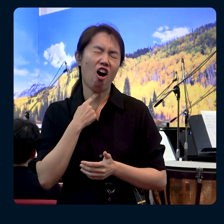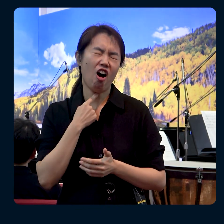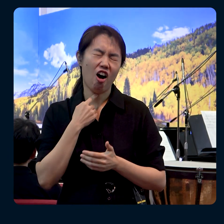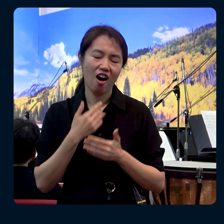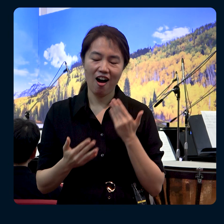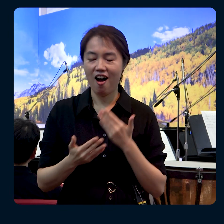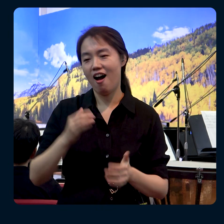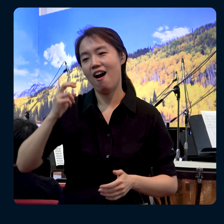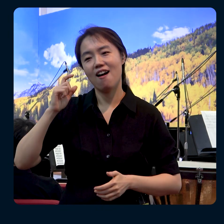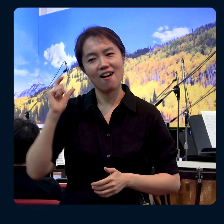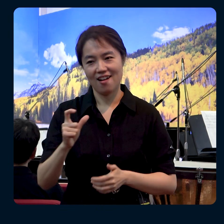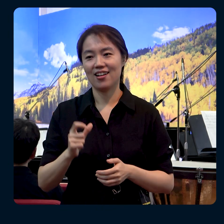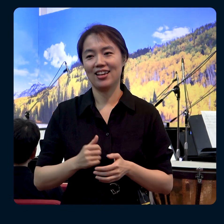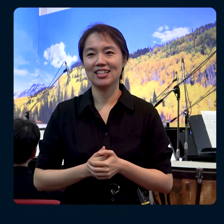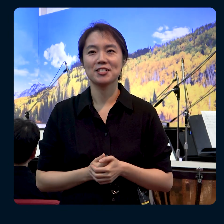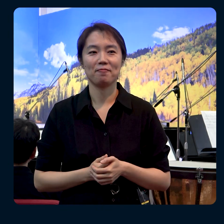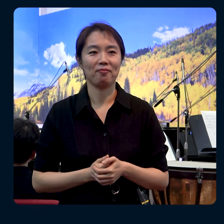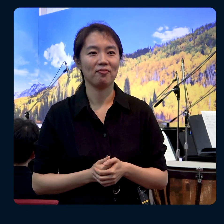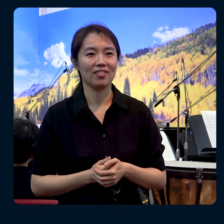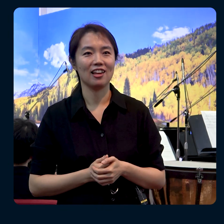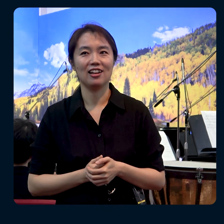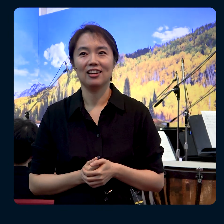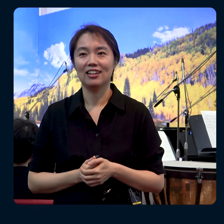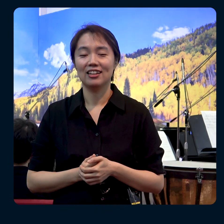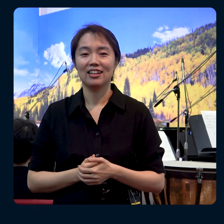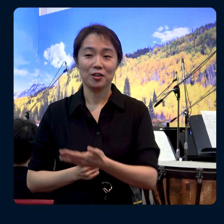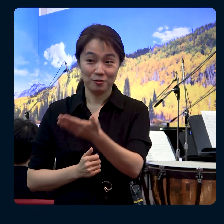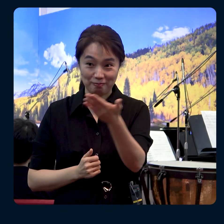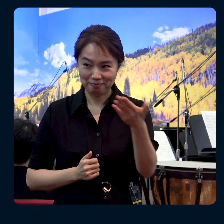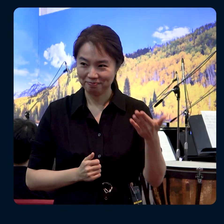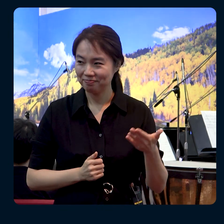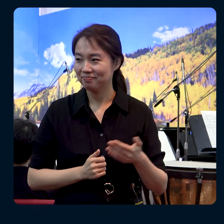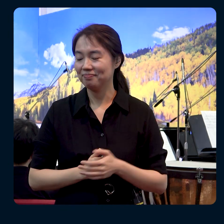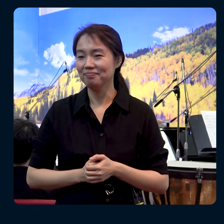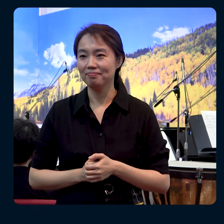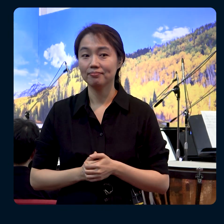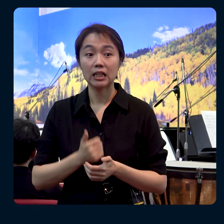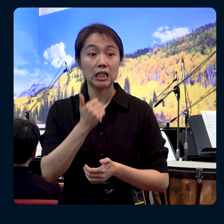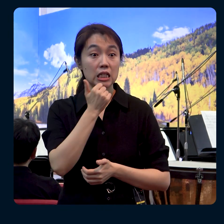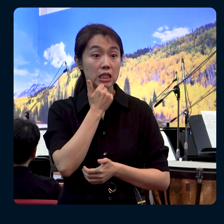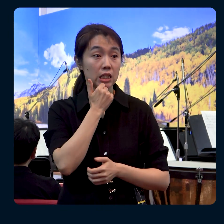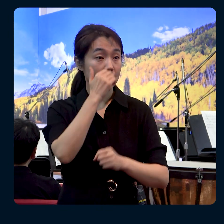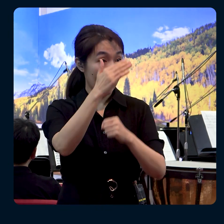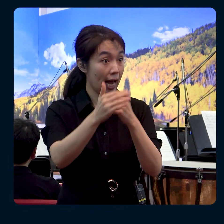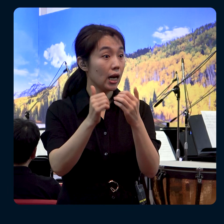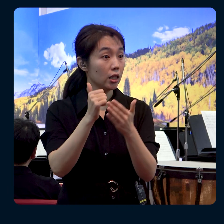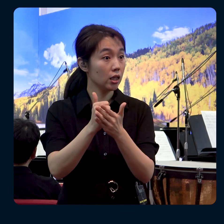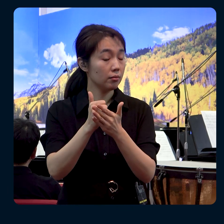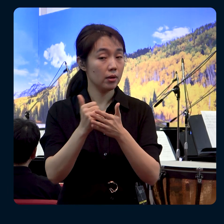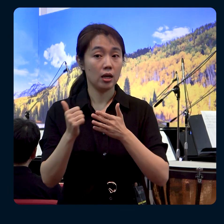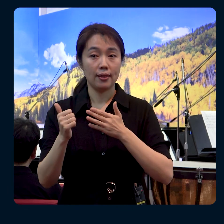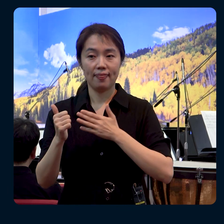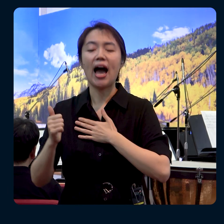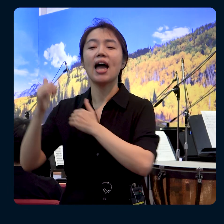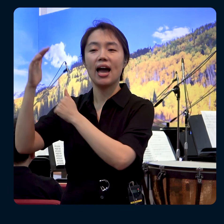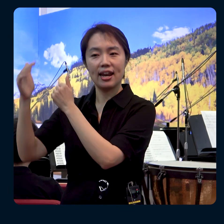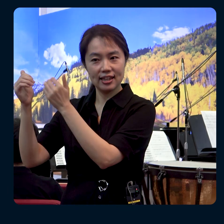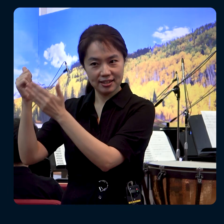강렬한 체험이었다. 사랑하는 여러분, 다시 말합니다. 이삭의 하나님이